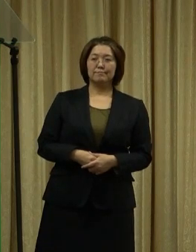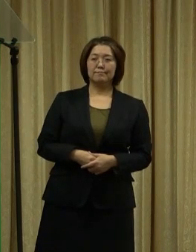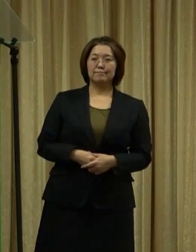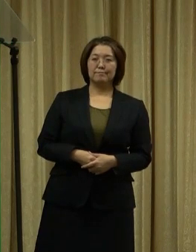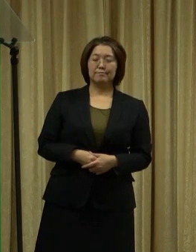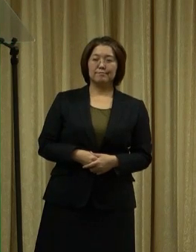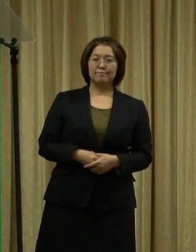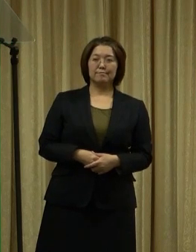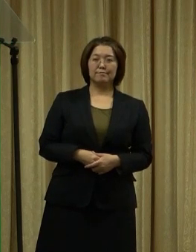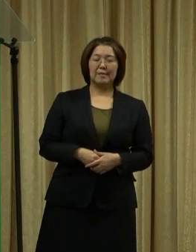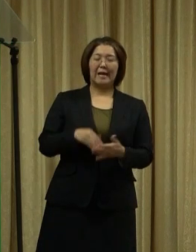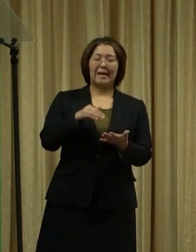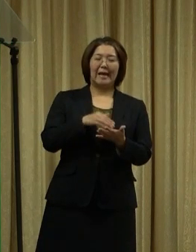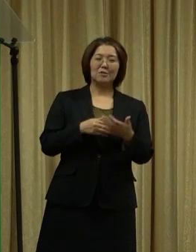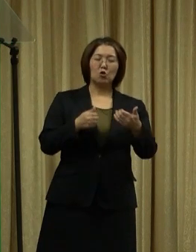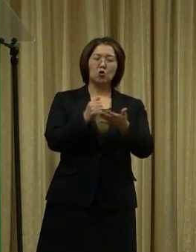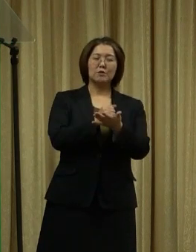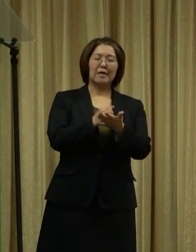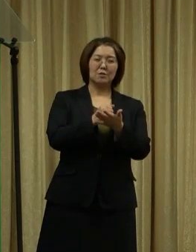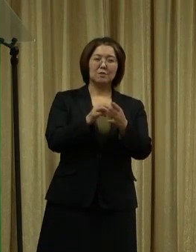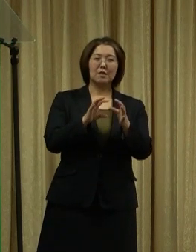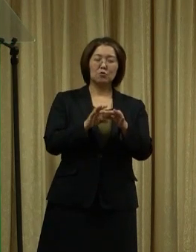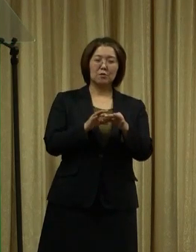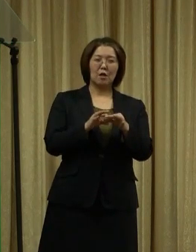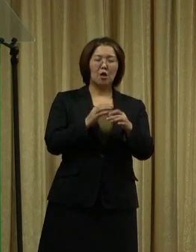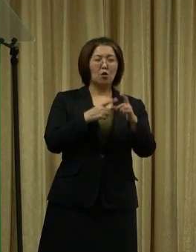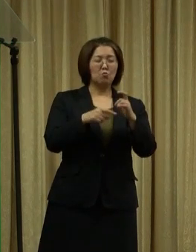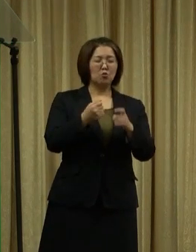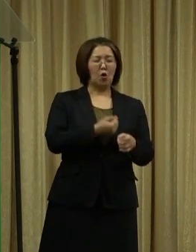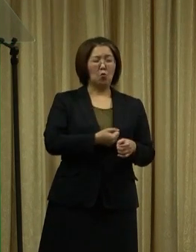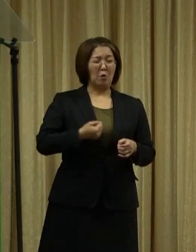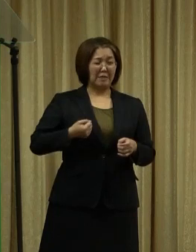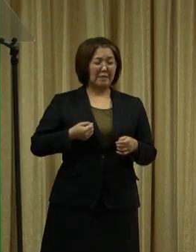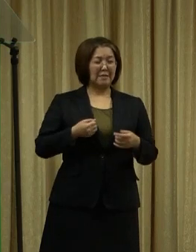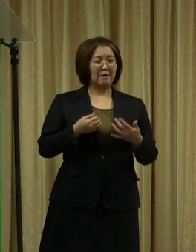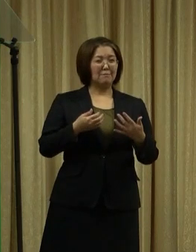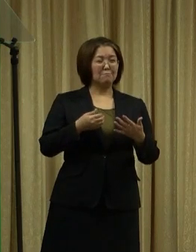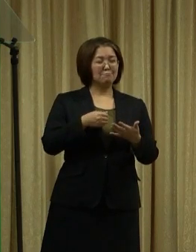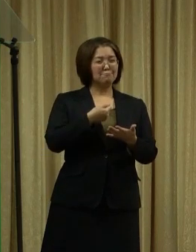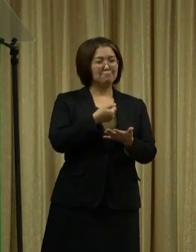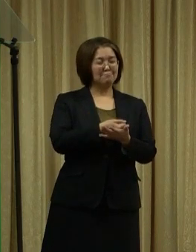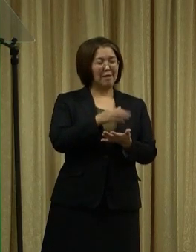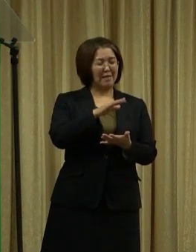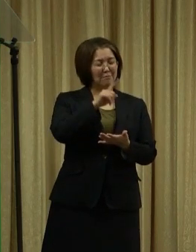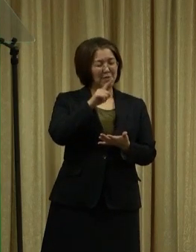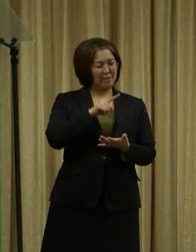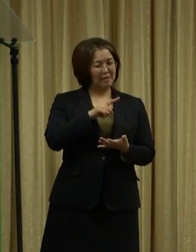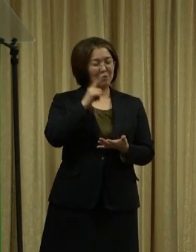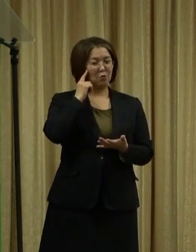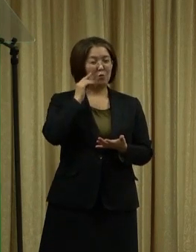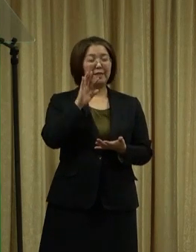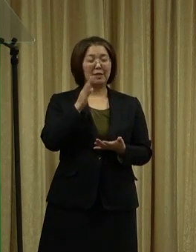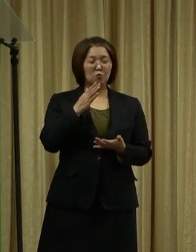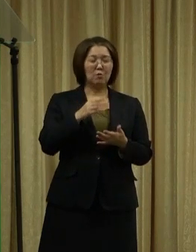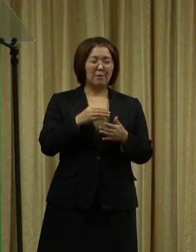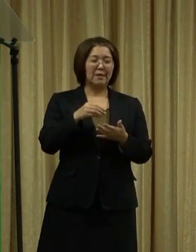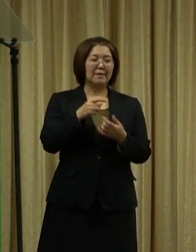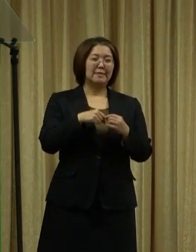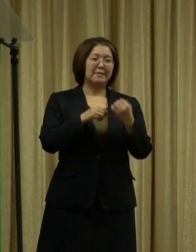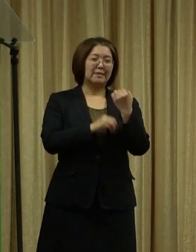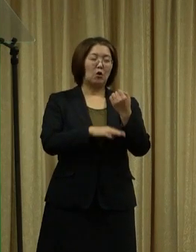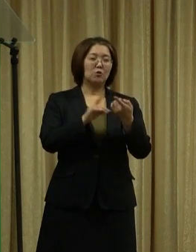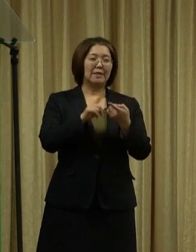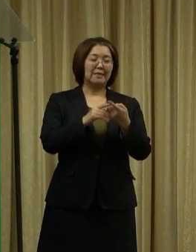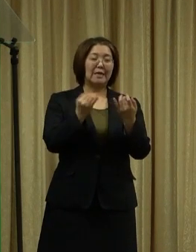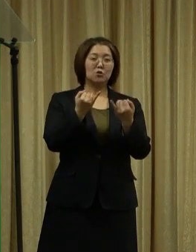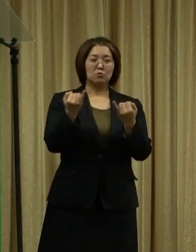そこで、ラストチャンスでございれば、もっと思い切ったところがあってもいいのかなという感想を持ったんですが、基本的には今おっしゃったように女性の流出